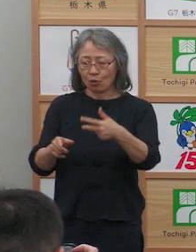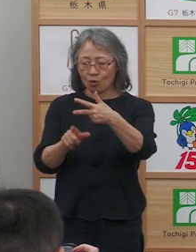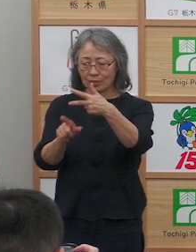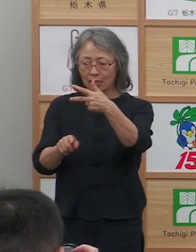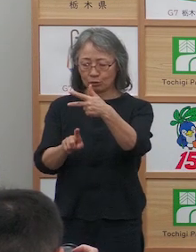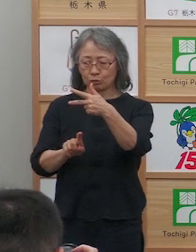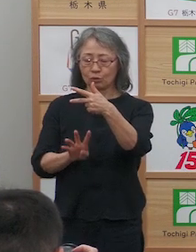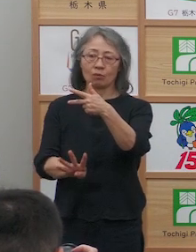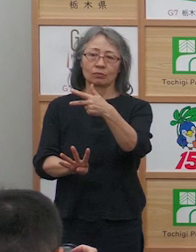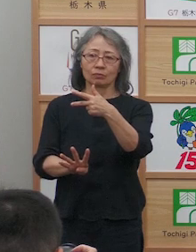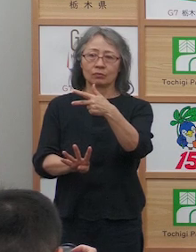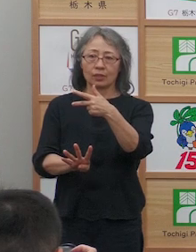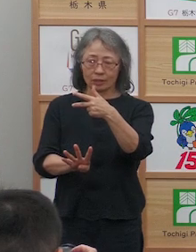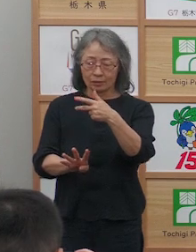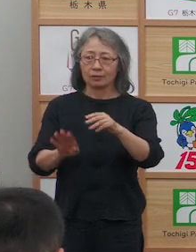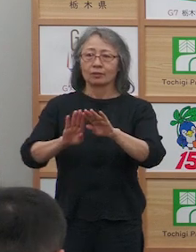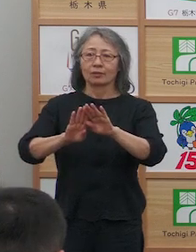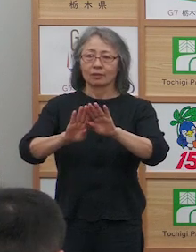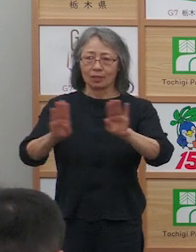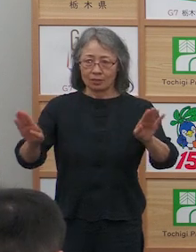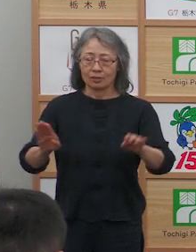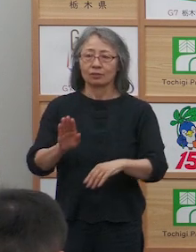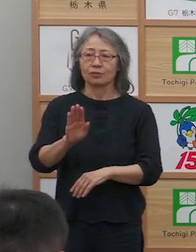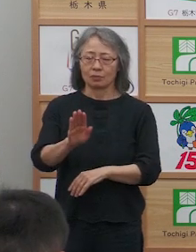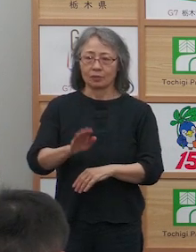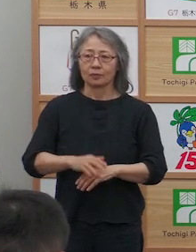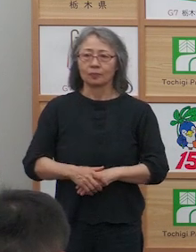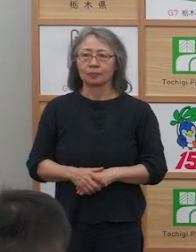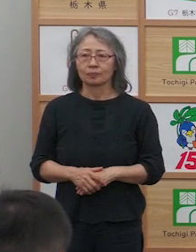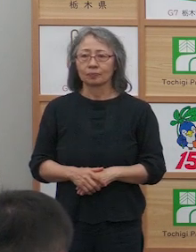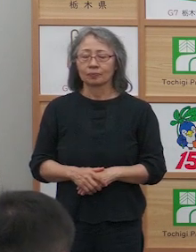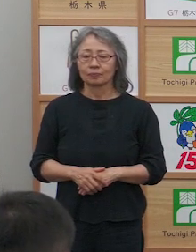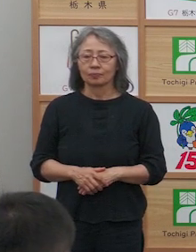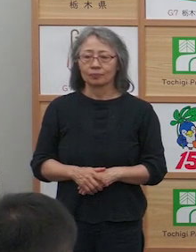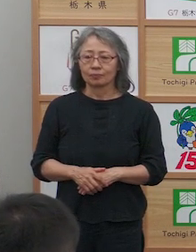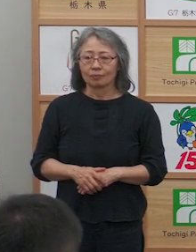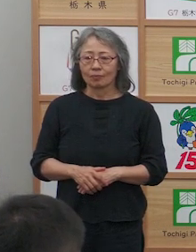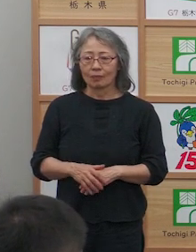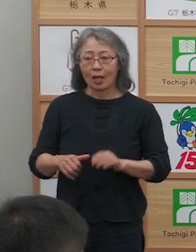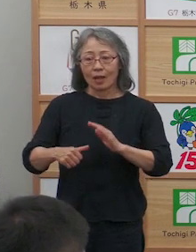月14日に開設します。